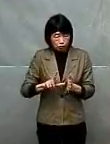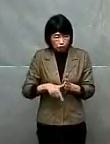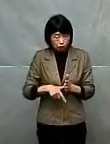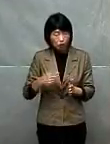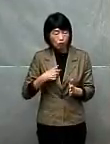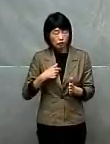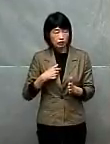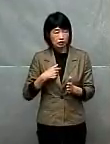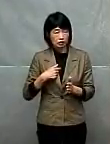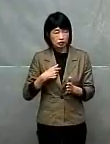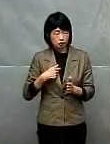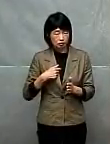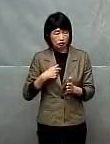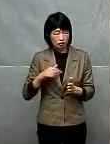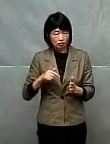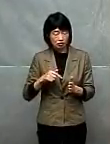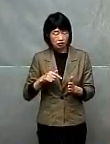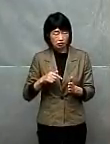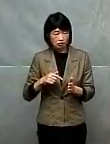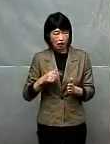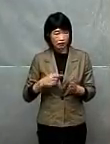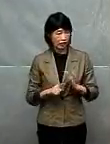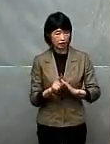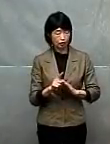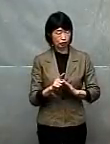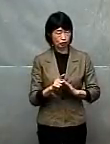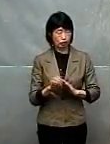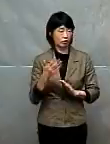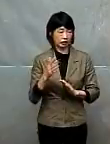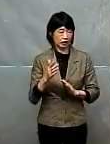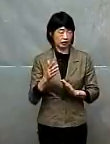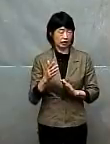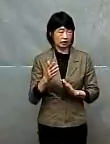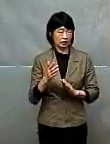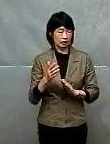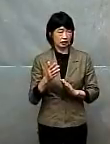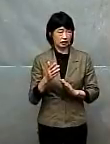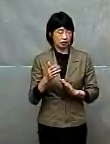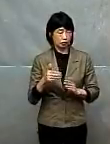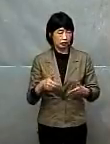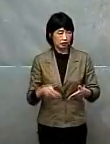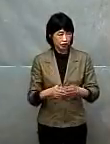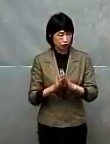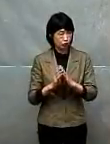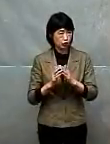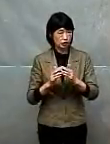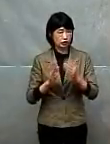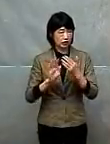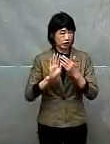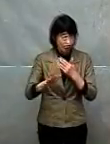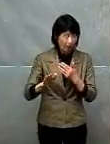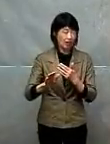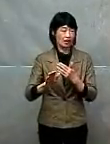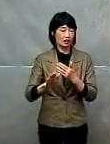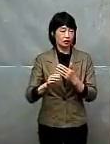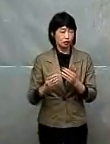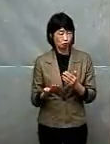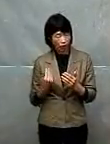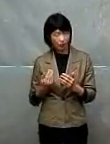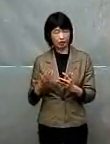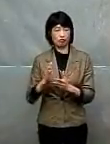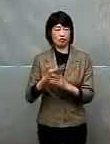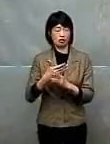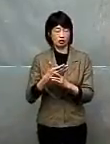います。そこはやっぱり、区分けしていただければと思います。はい、 はい、分かりました、ありがとうございます。